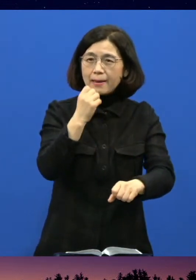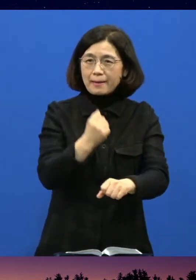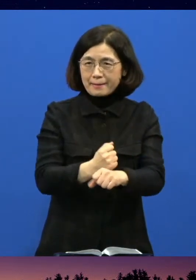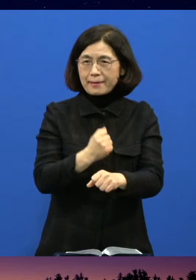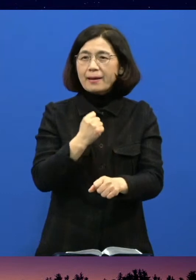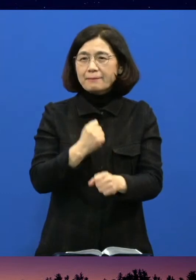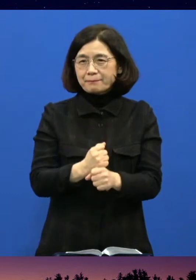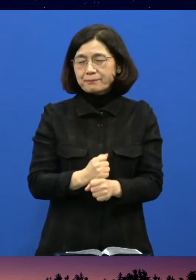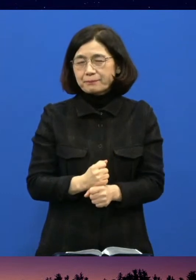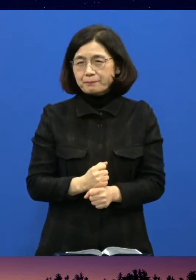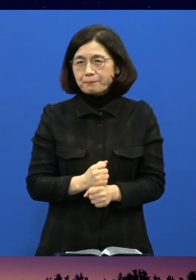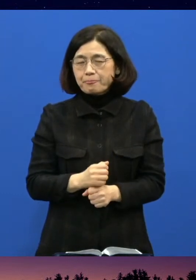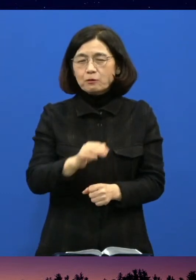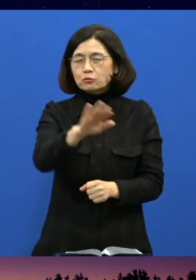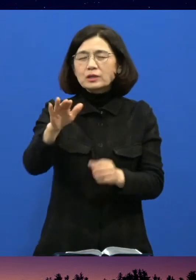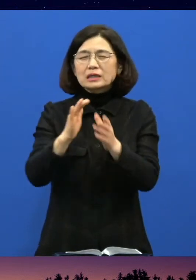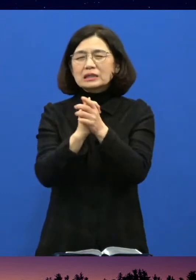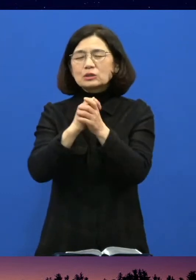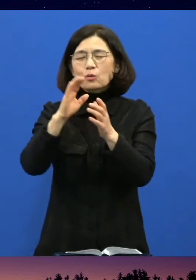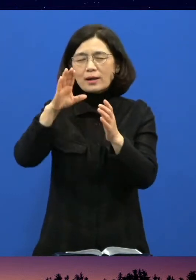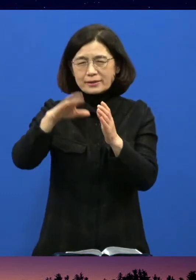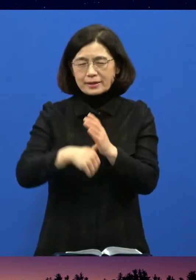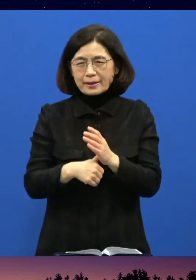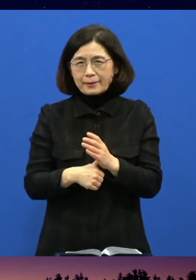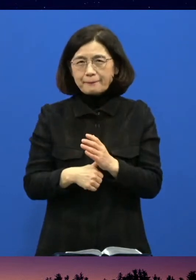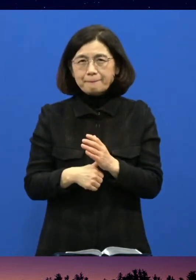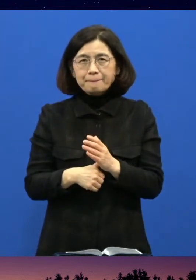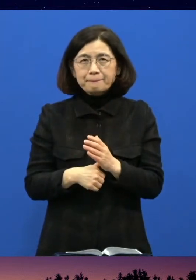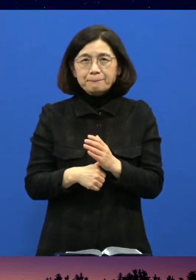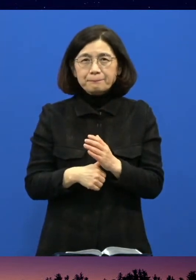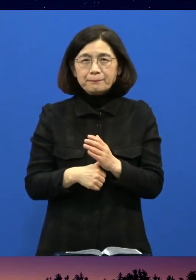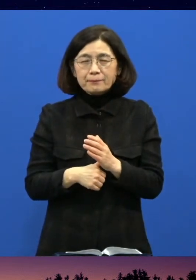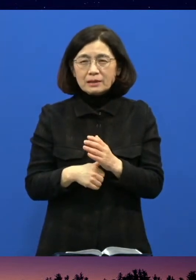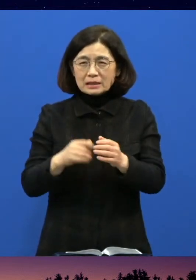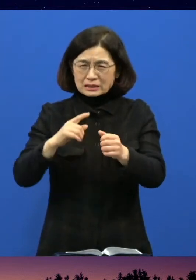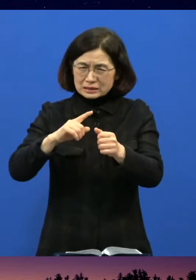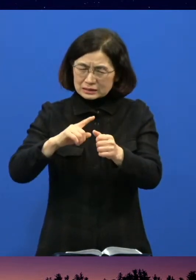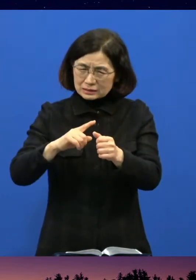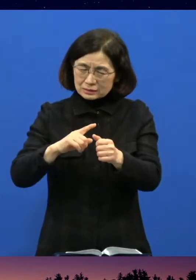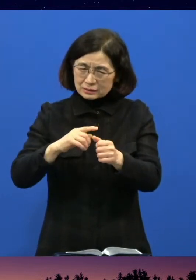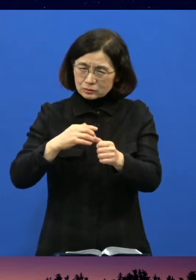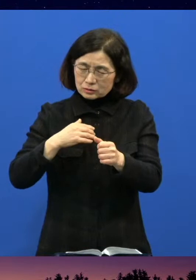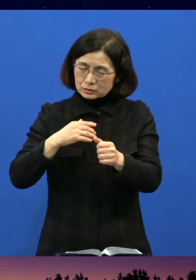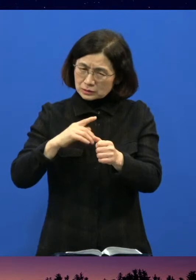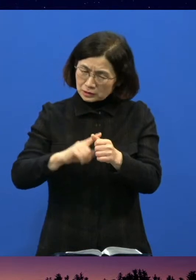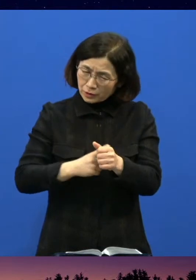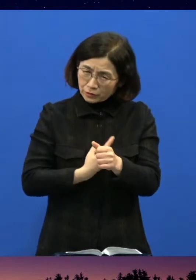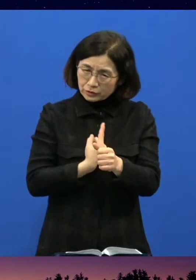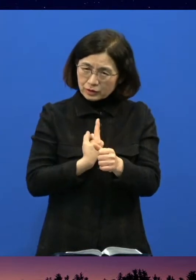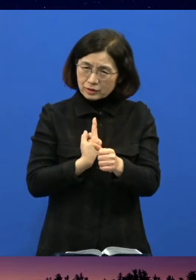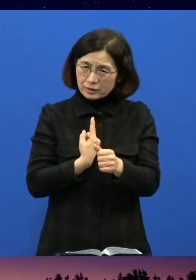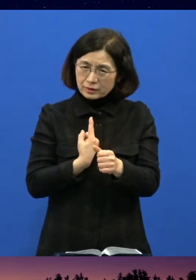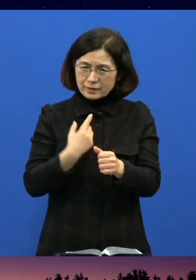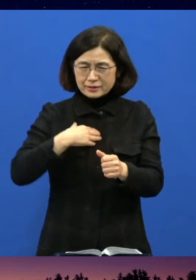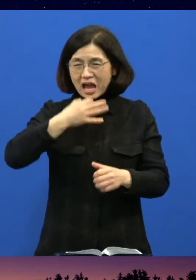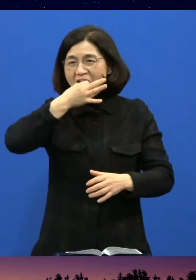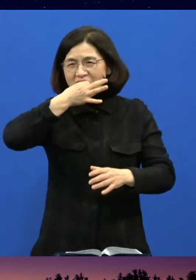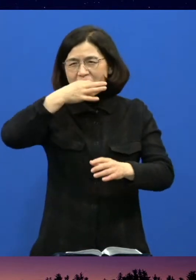여러분, 우리가 기도할 때 그 기도 안에 우리도 모르게 많은 것들이 숨어 있어요.